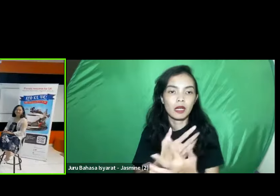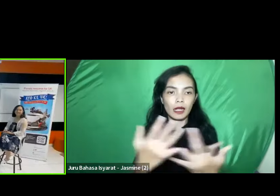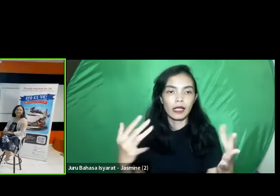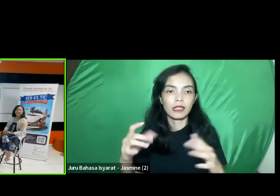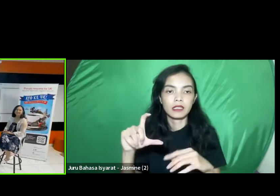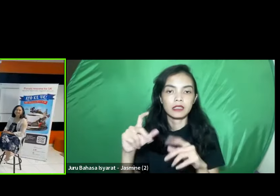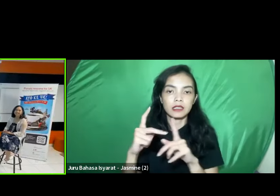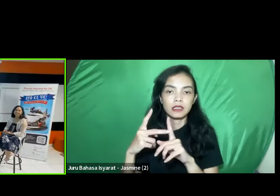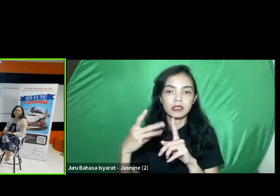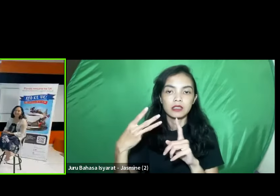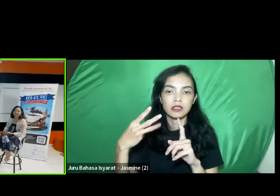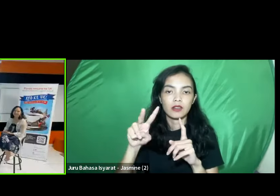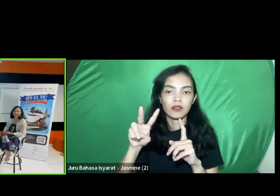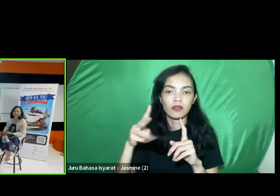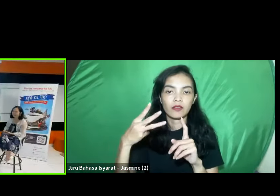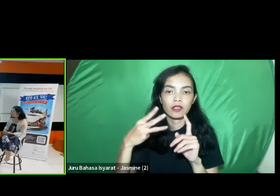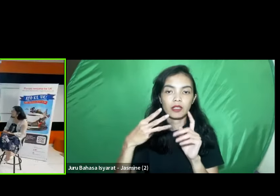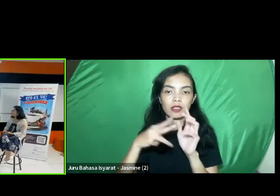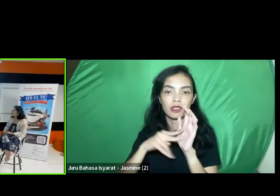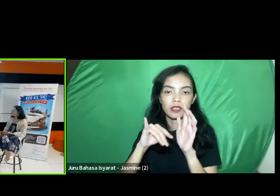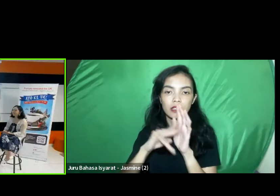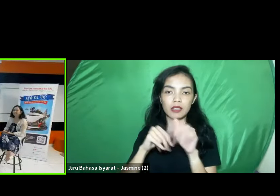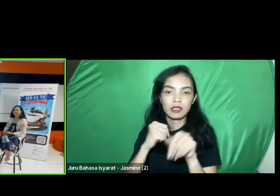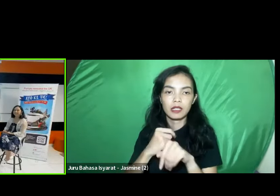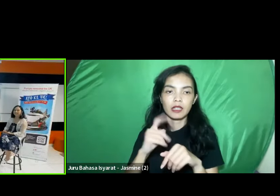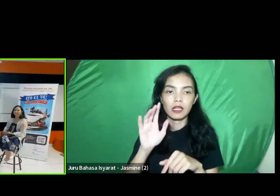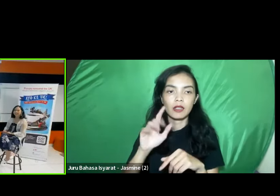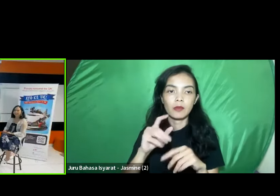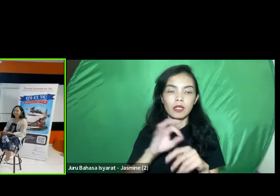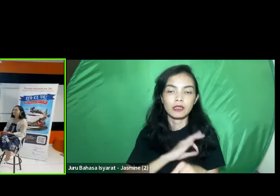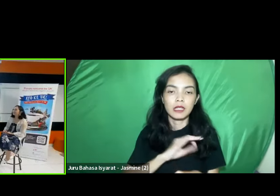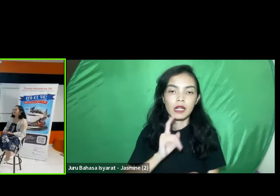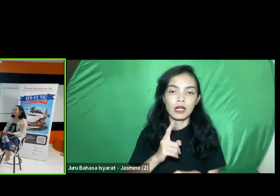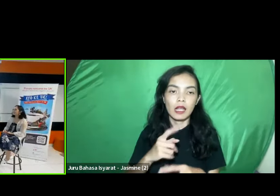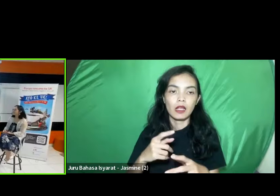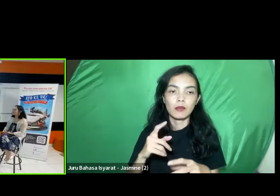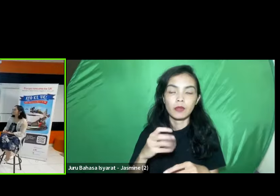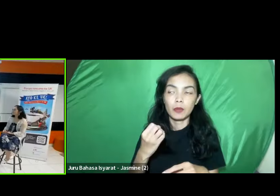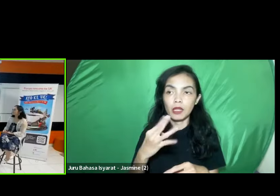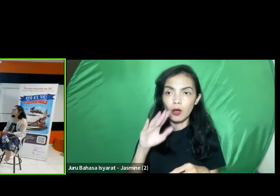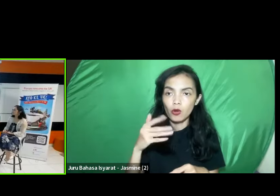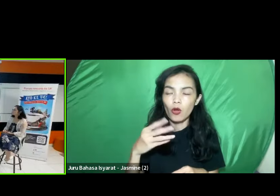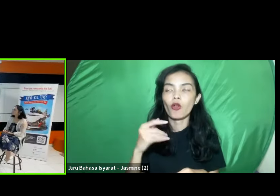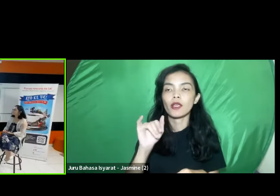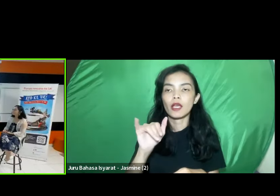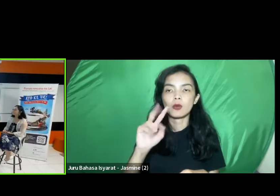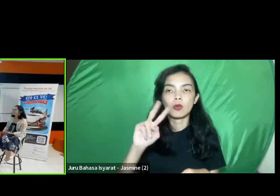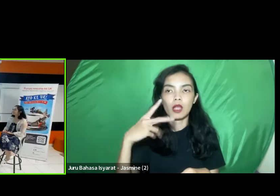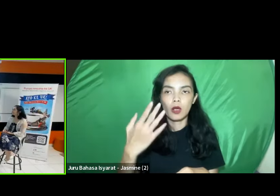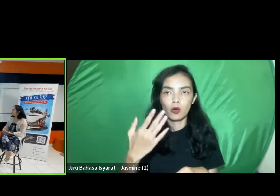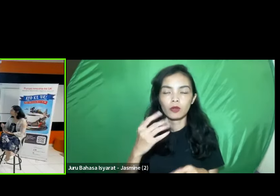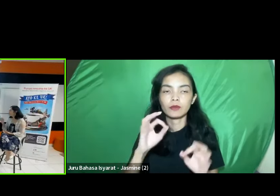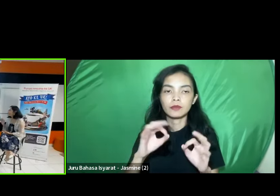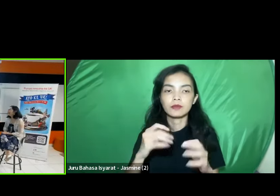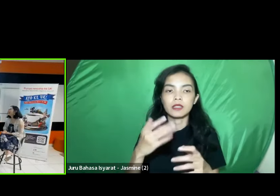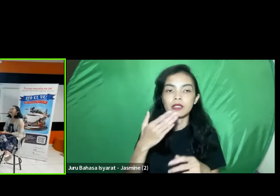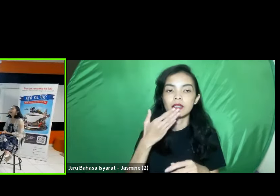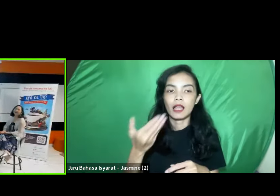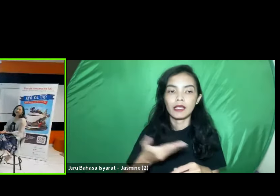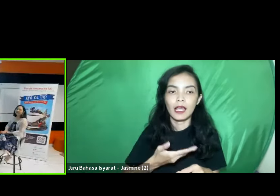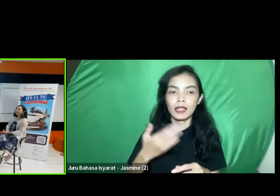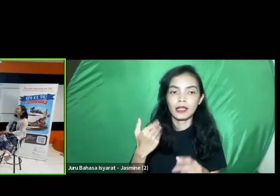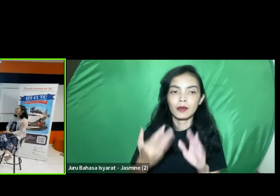I nanti ada presidennya kita Tiap berapa tahun ya 2 tahun ya oke oke balik ke pertanyaan